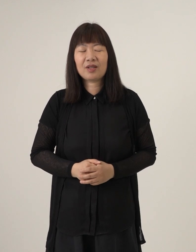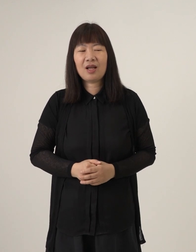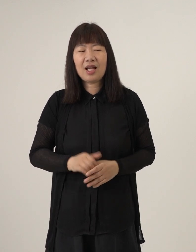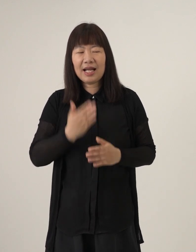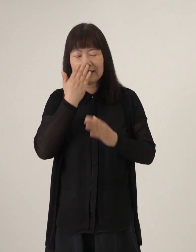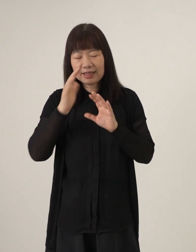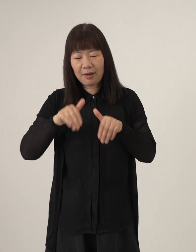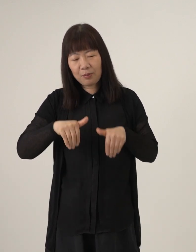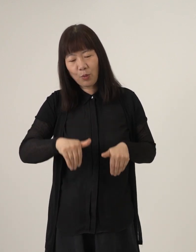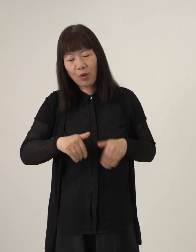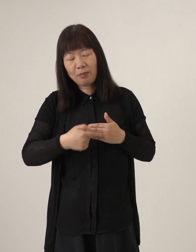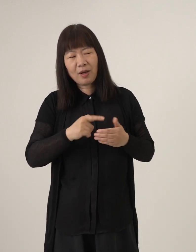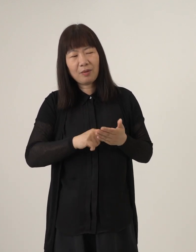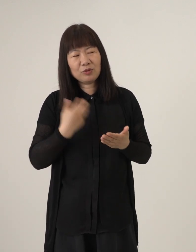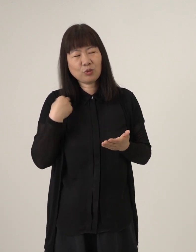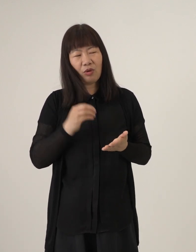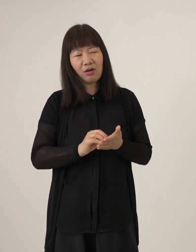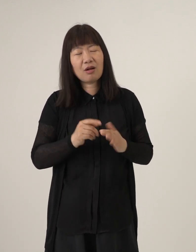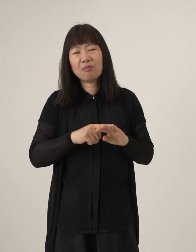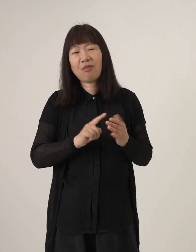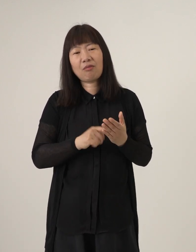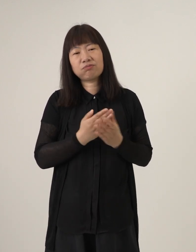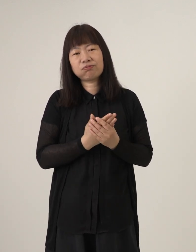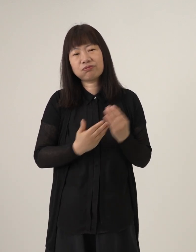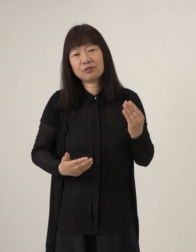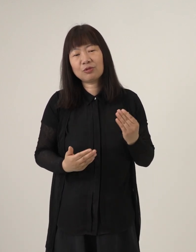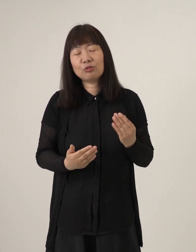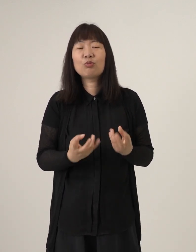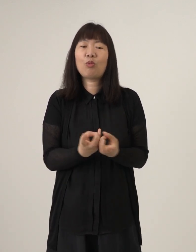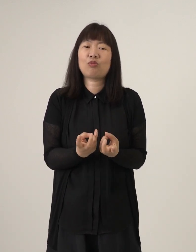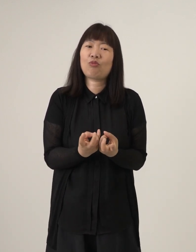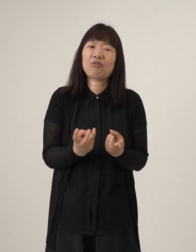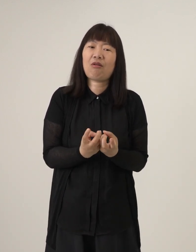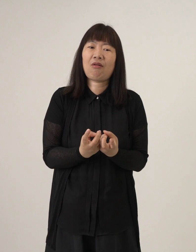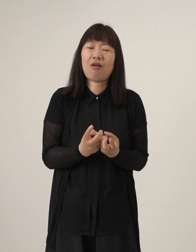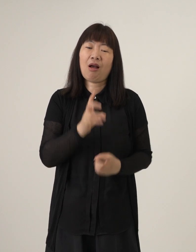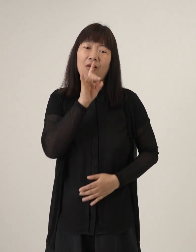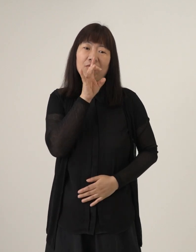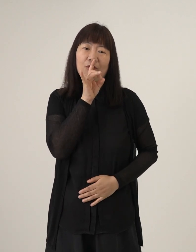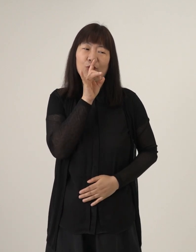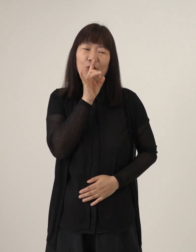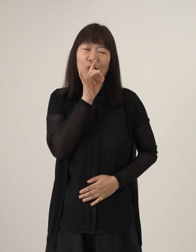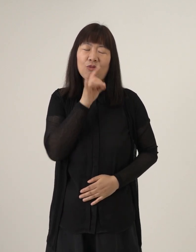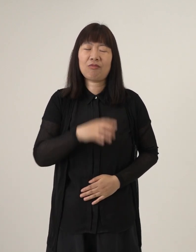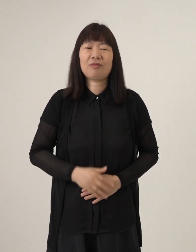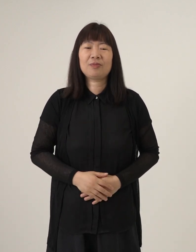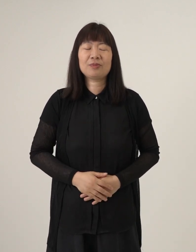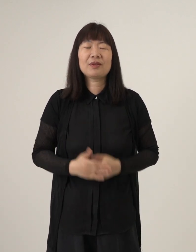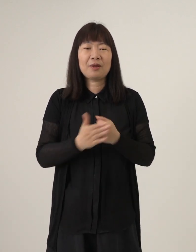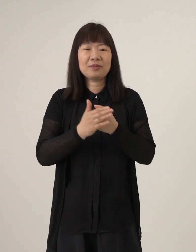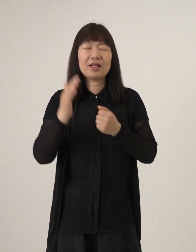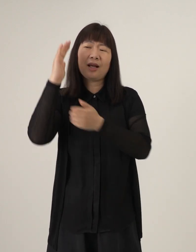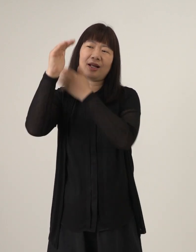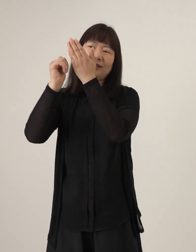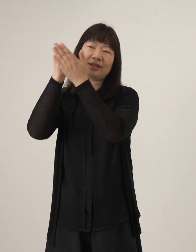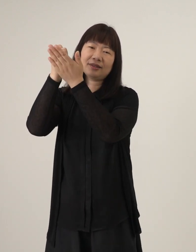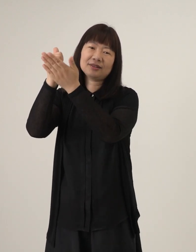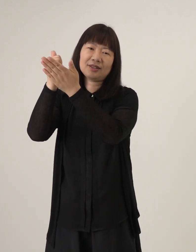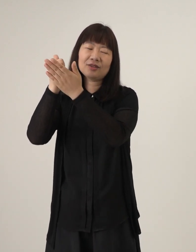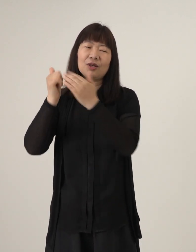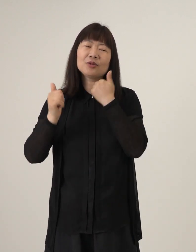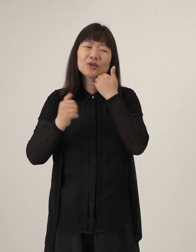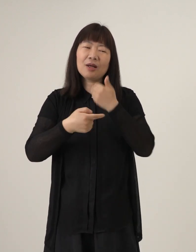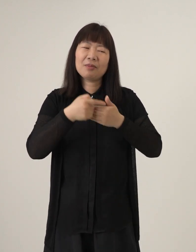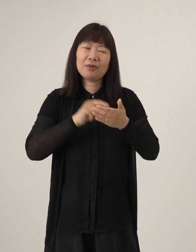포로들은 정작 별로 마음이 없어요. 그럼 그게 일이 되겠어요? 일이 안 된단 말이에요. 그래서 하나님은